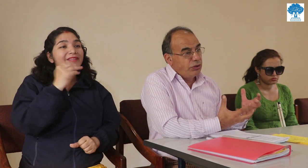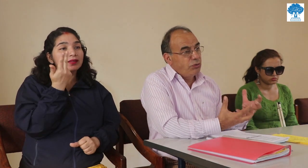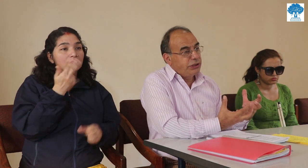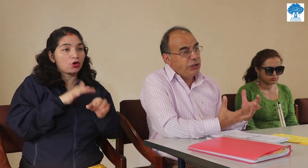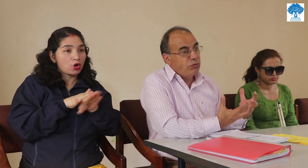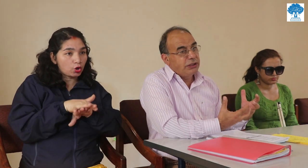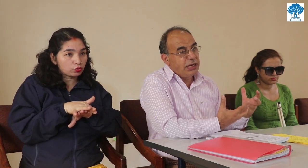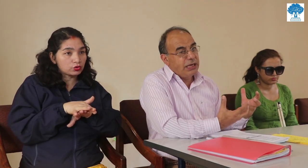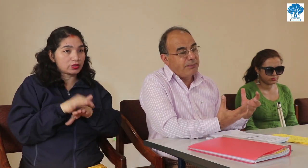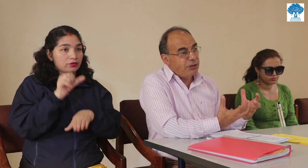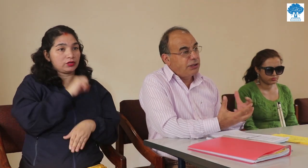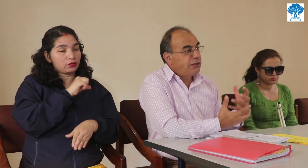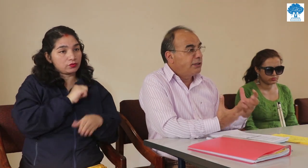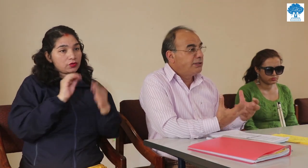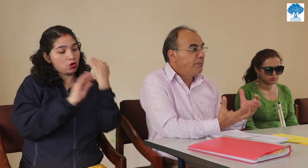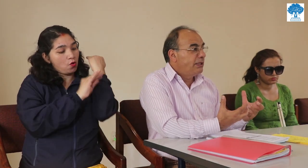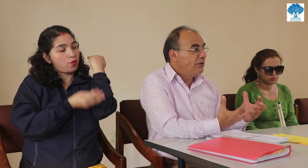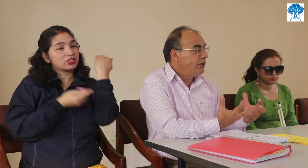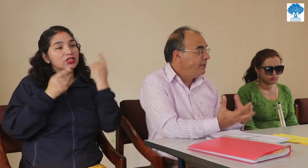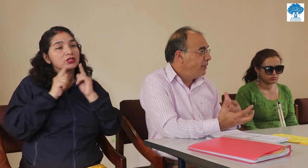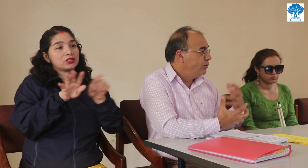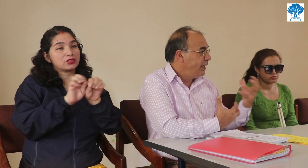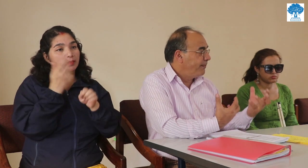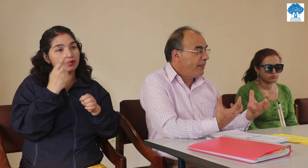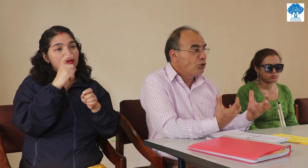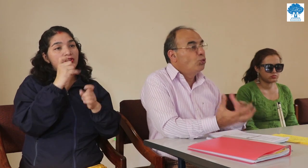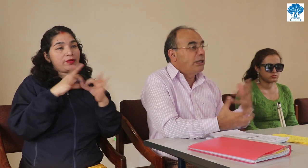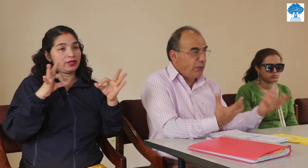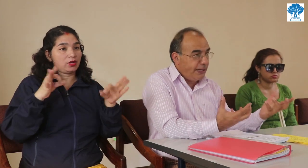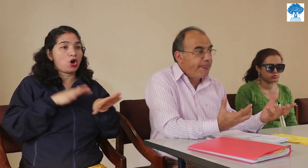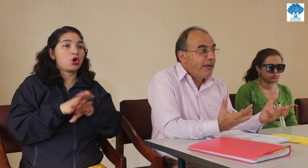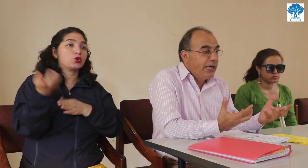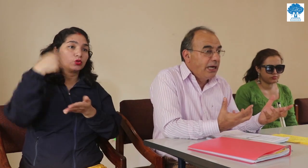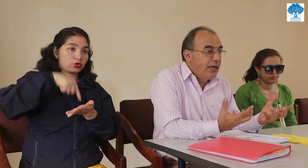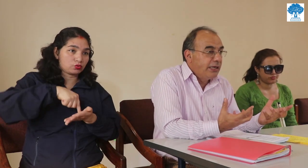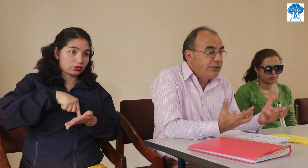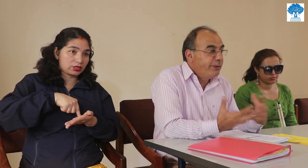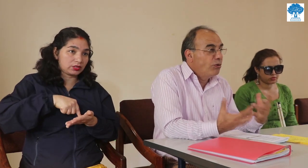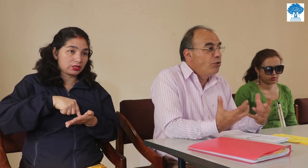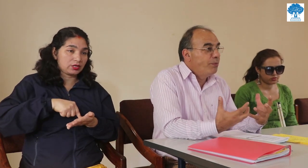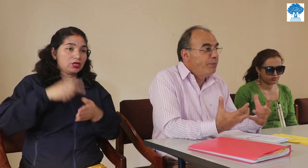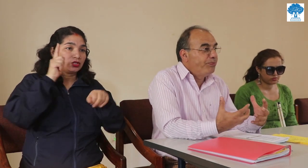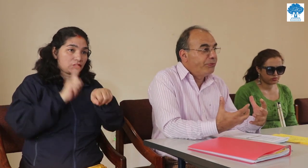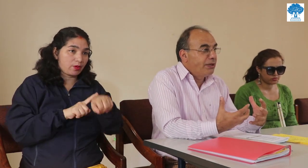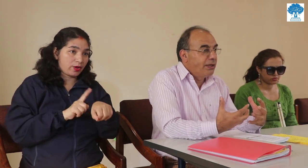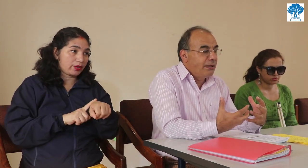र उनीहरूको चाहिँ यौन तथा प्रजननसँग सम्बन्धित गतिविधिहरू चाहिँ सुरुवात हुने समयको